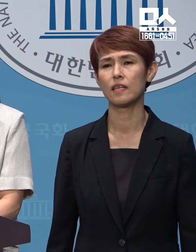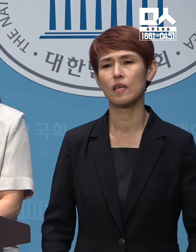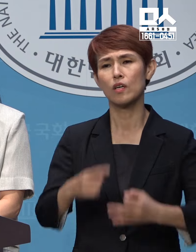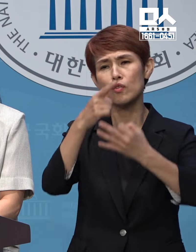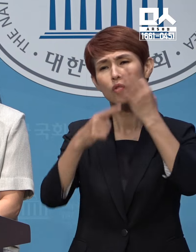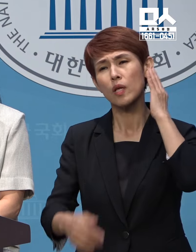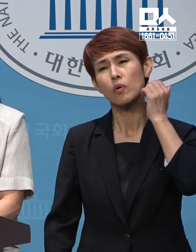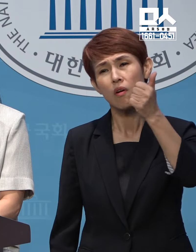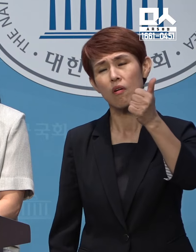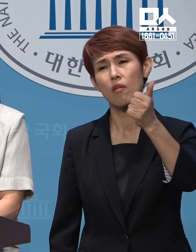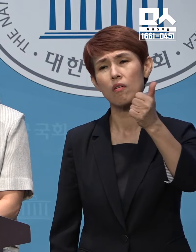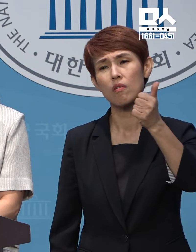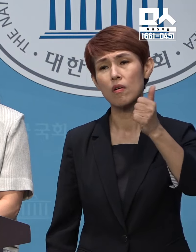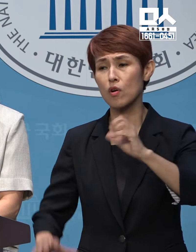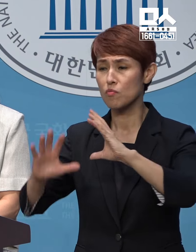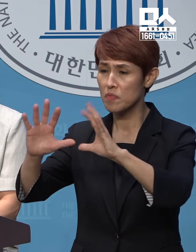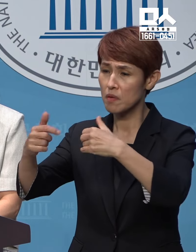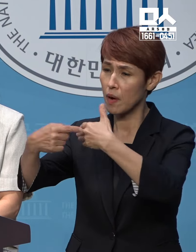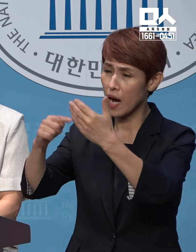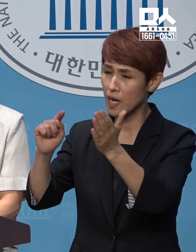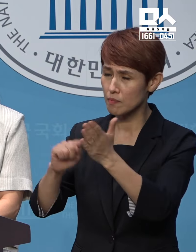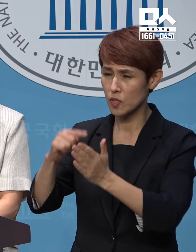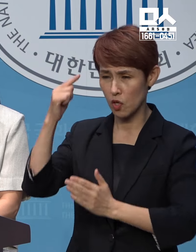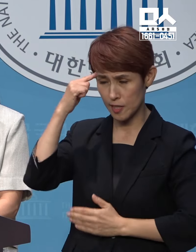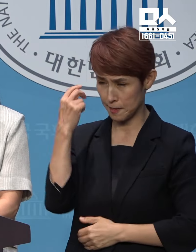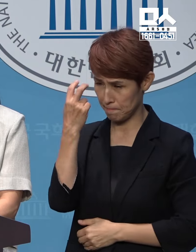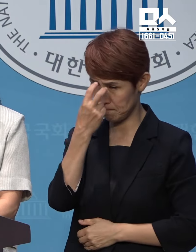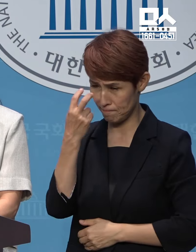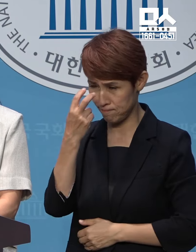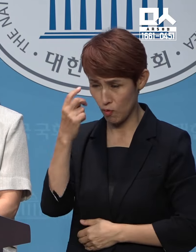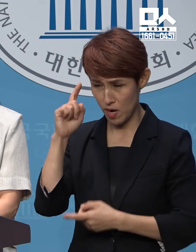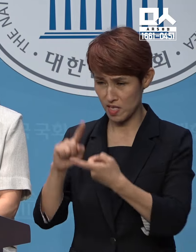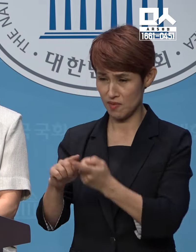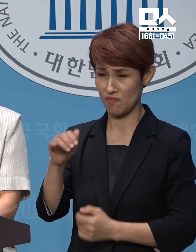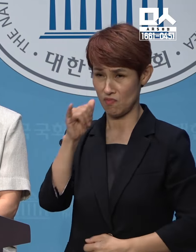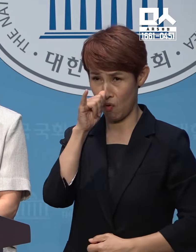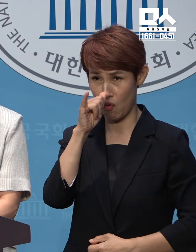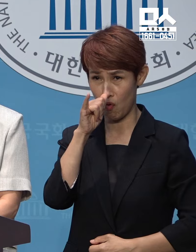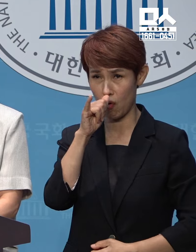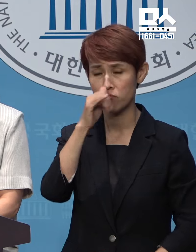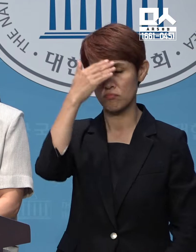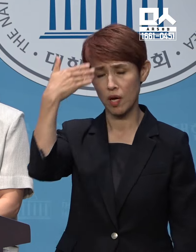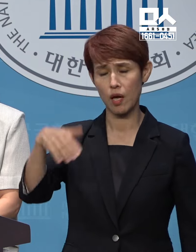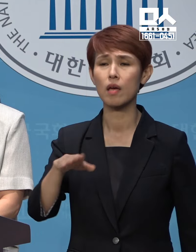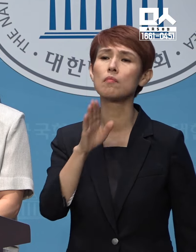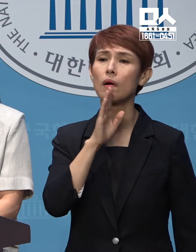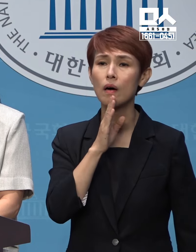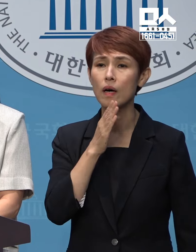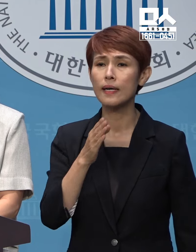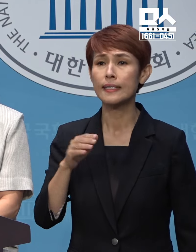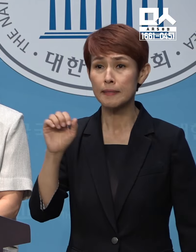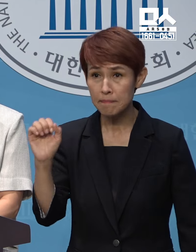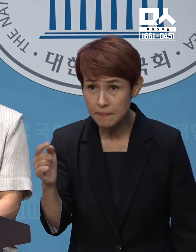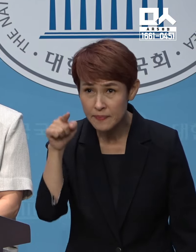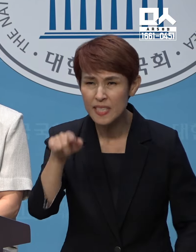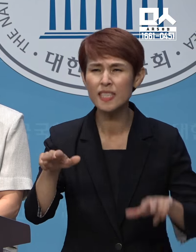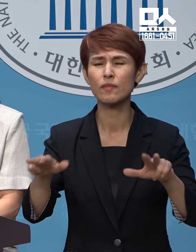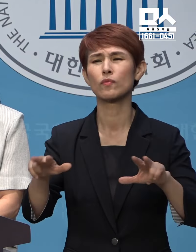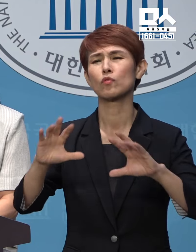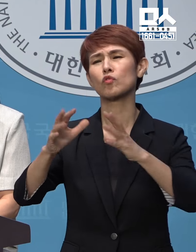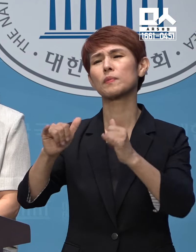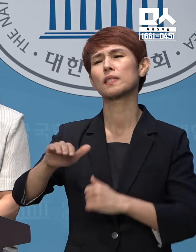윤석열 대통령이 국민의 마음과 정신을 돌보는 문제에 관심을 갖게 되었다니 정말 다행입니다. 그러니 이제 더 이상